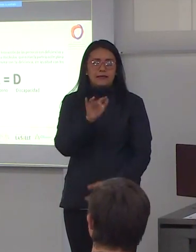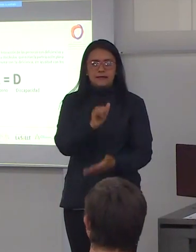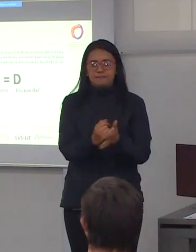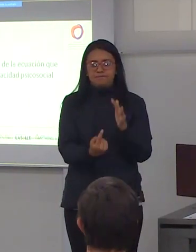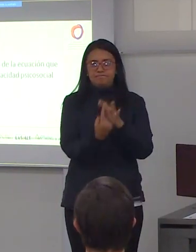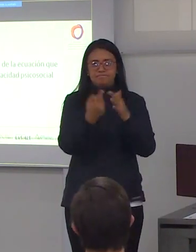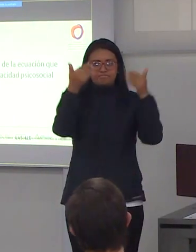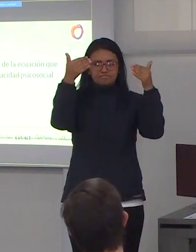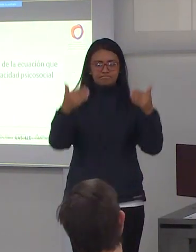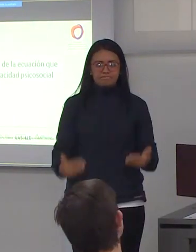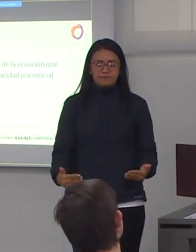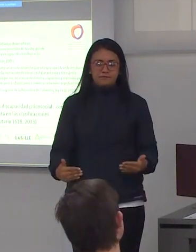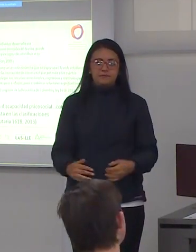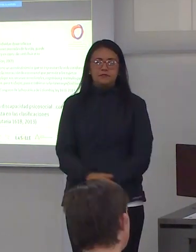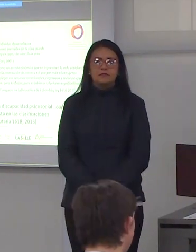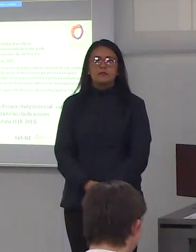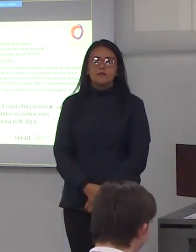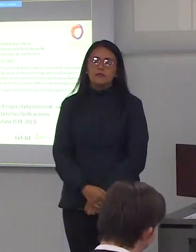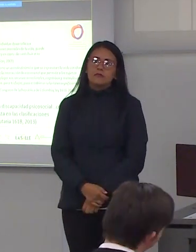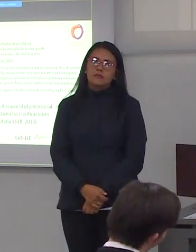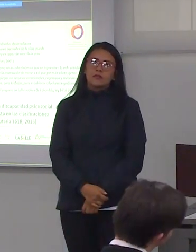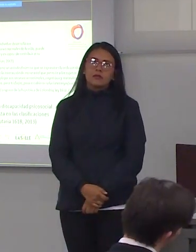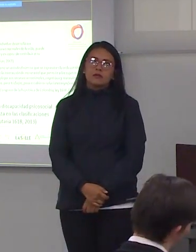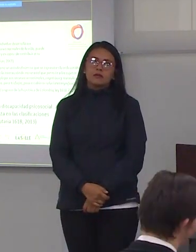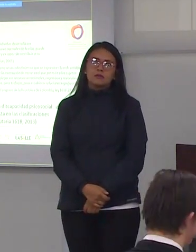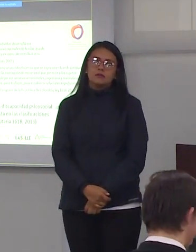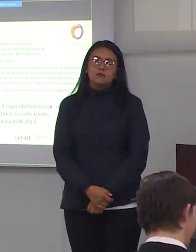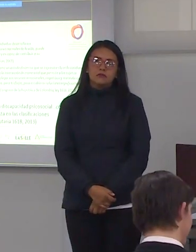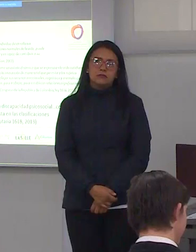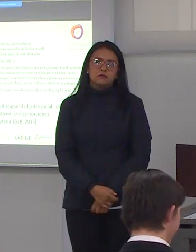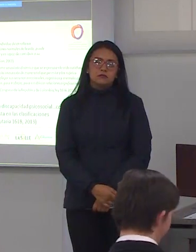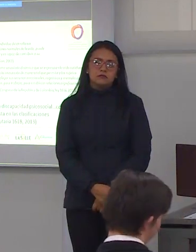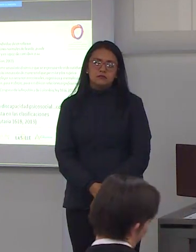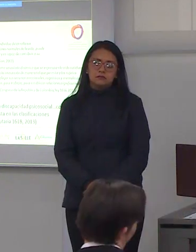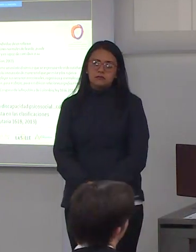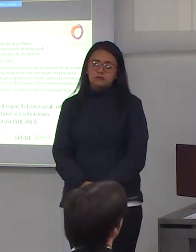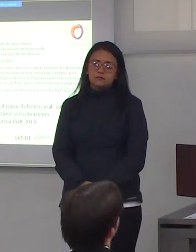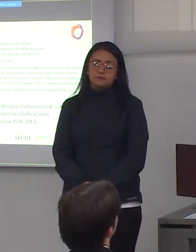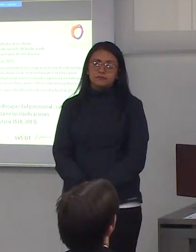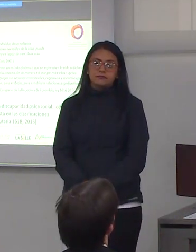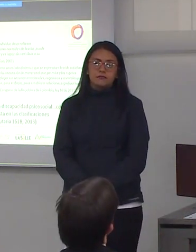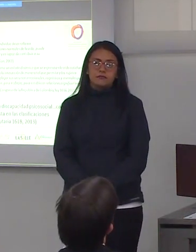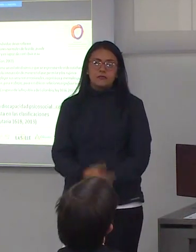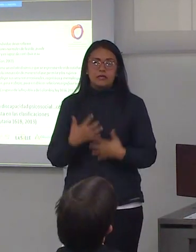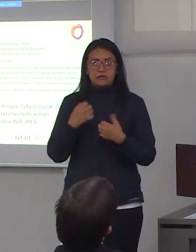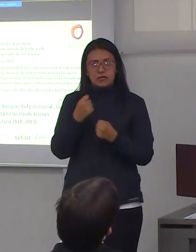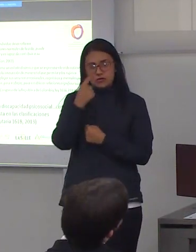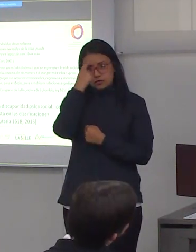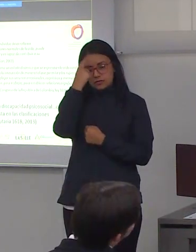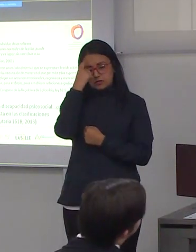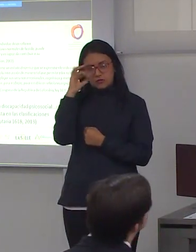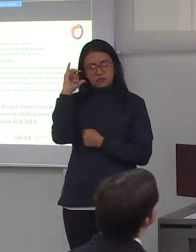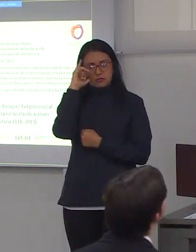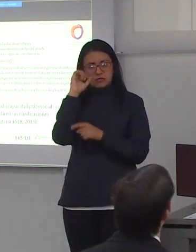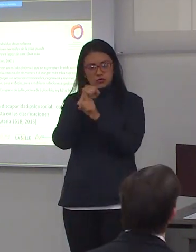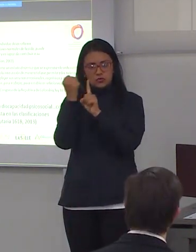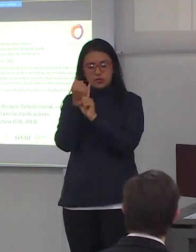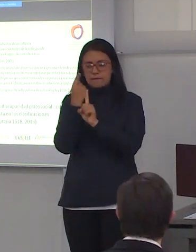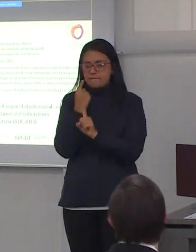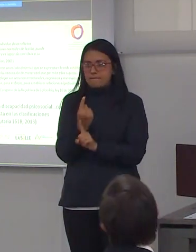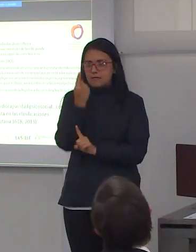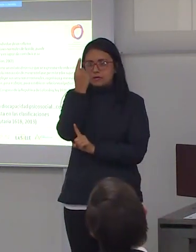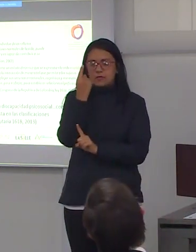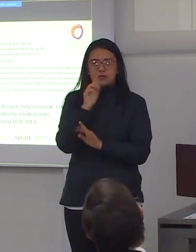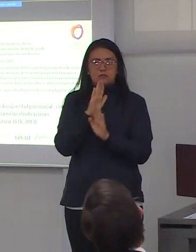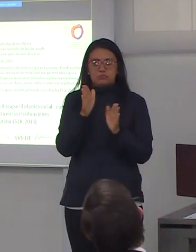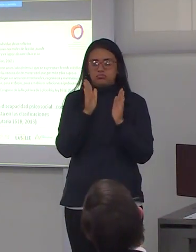discapacidad el primer elemento es ecuación salud mental para discapacidad psicosocial es el primer elemento